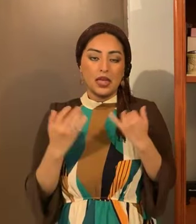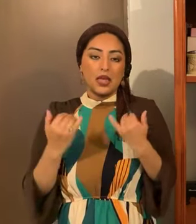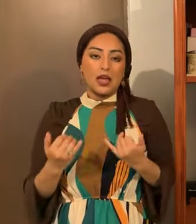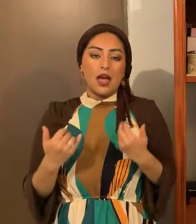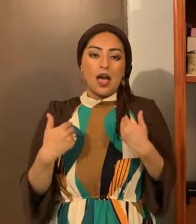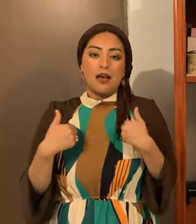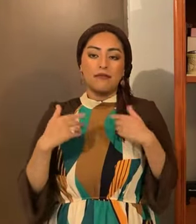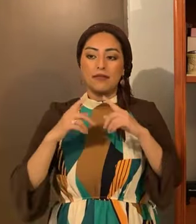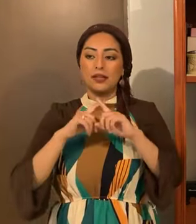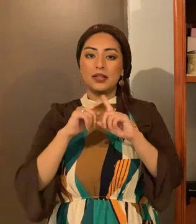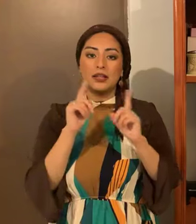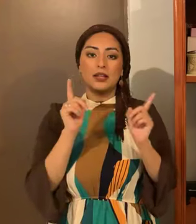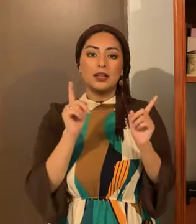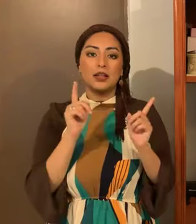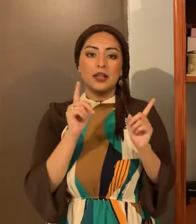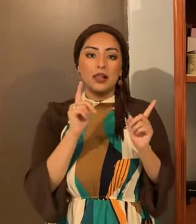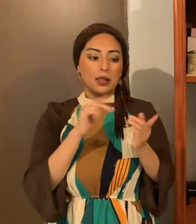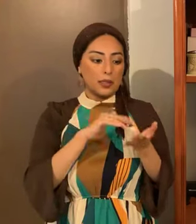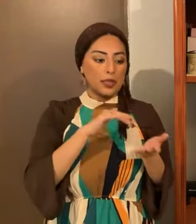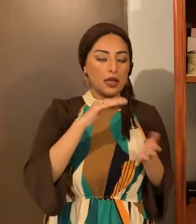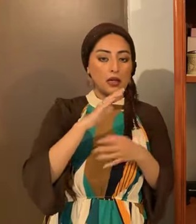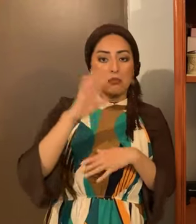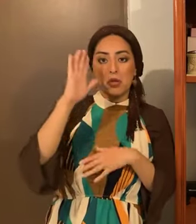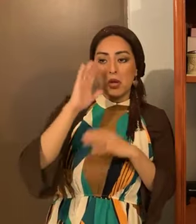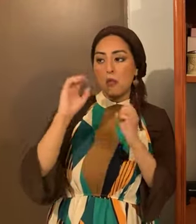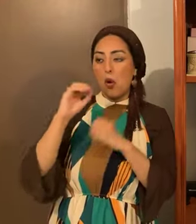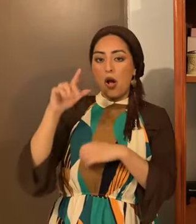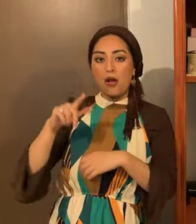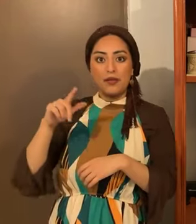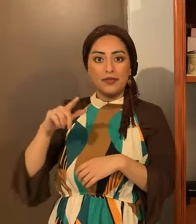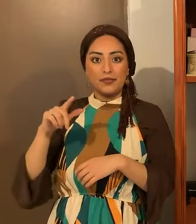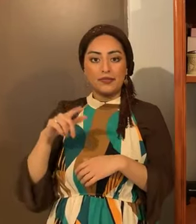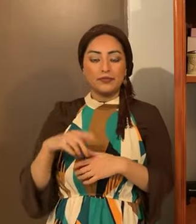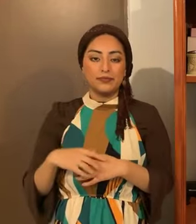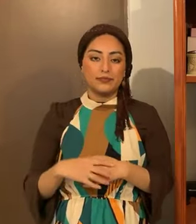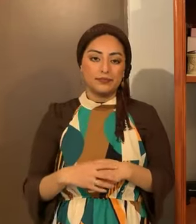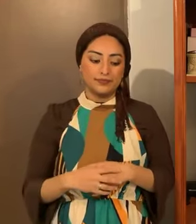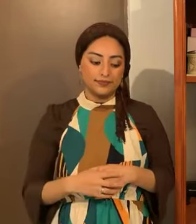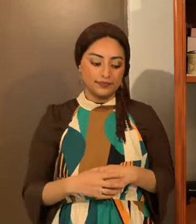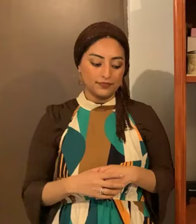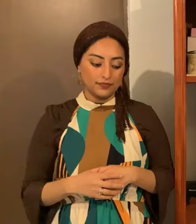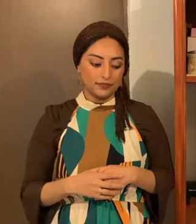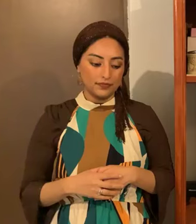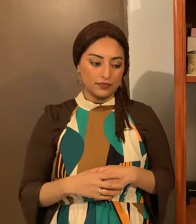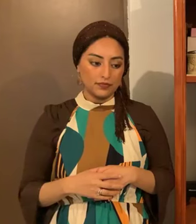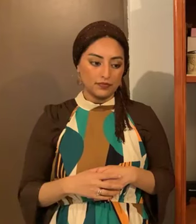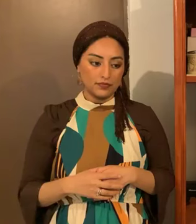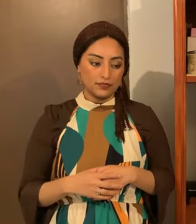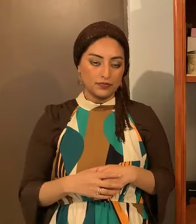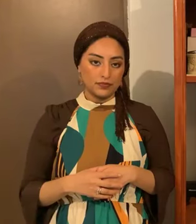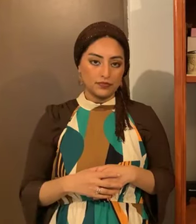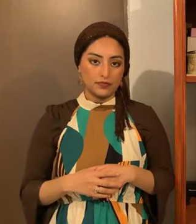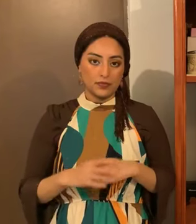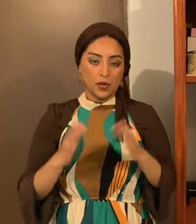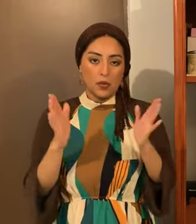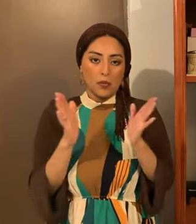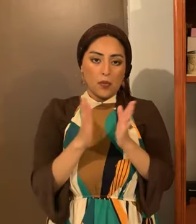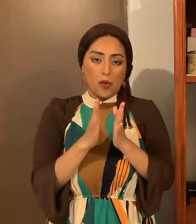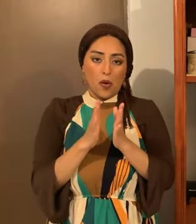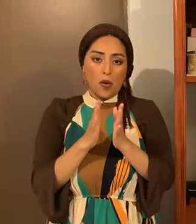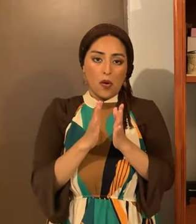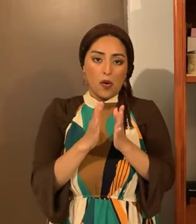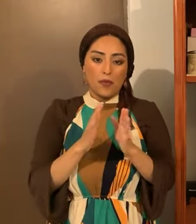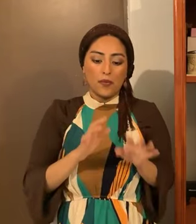ese tiempo lo podemos nombrar como ornamentación microtonal, pequeñas notas,